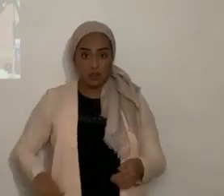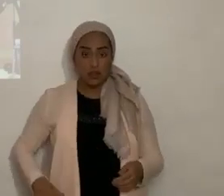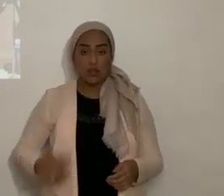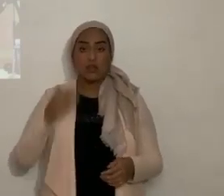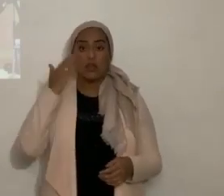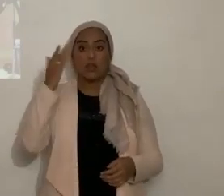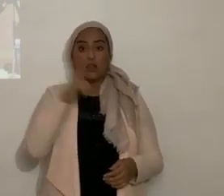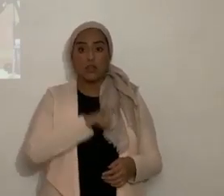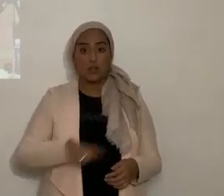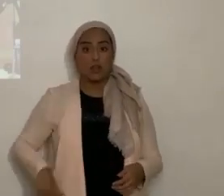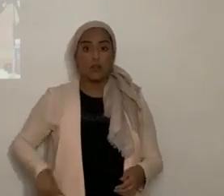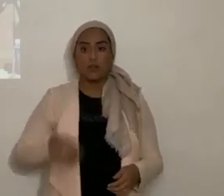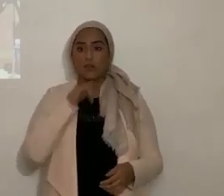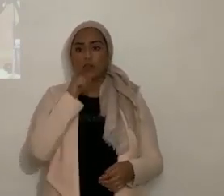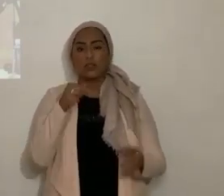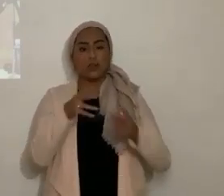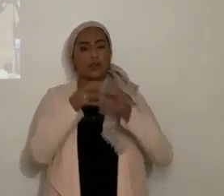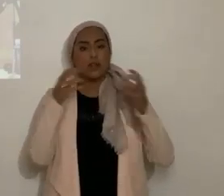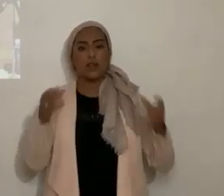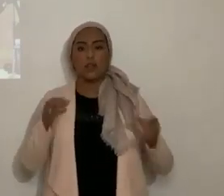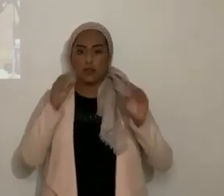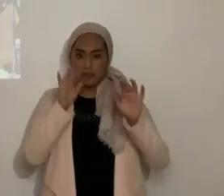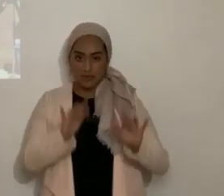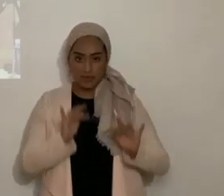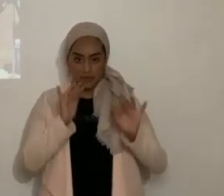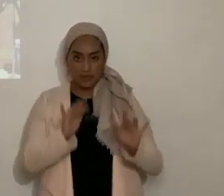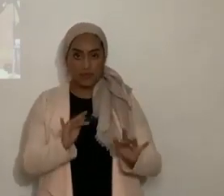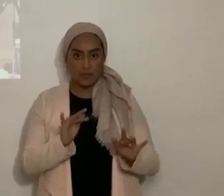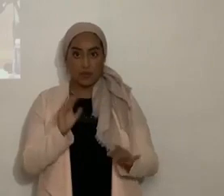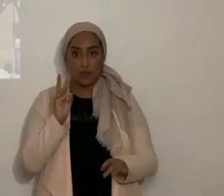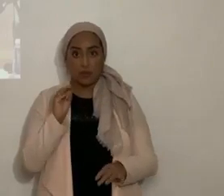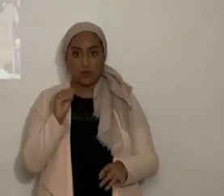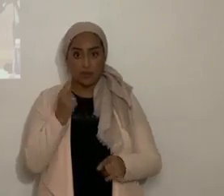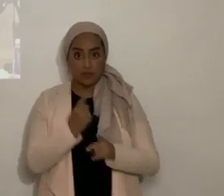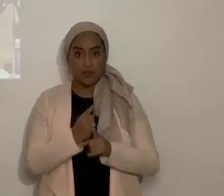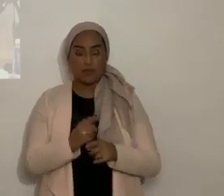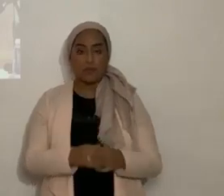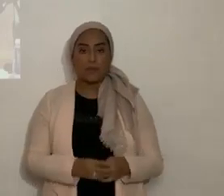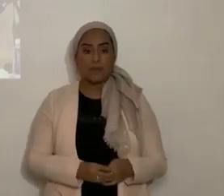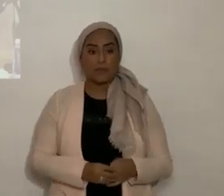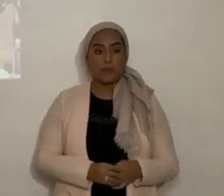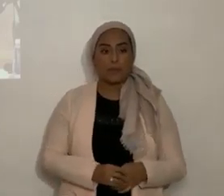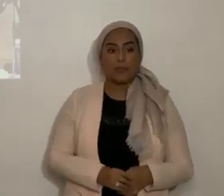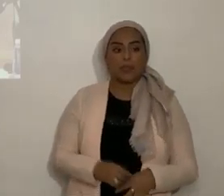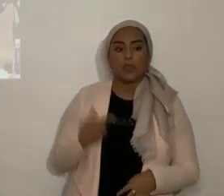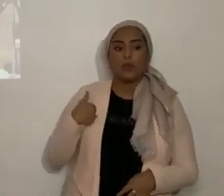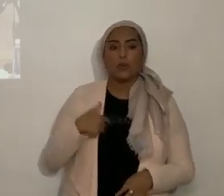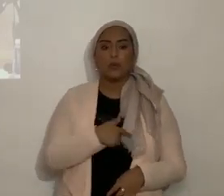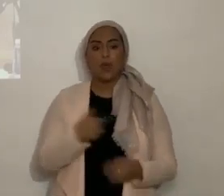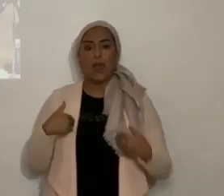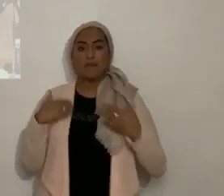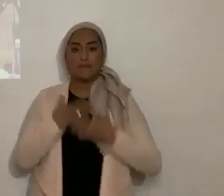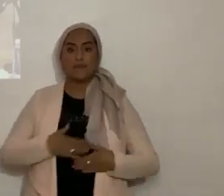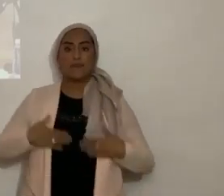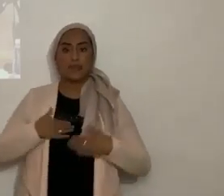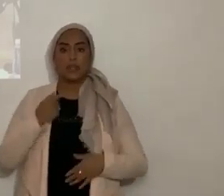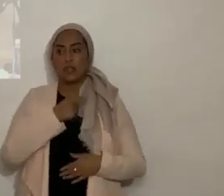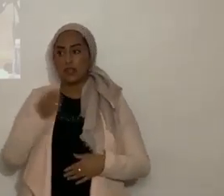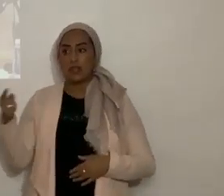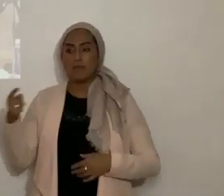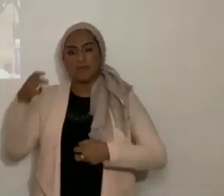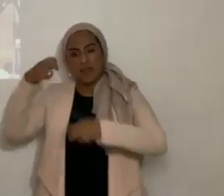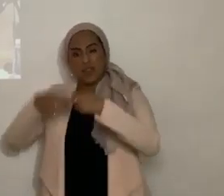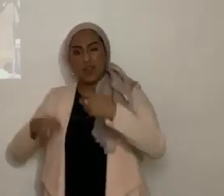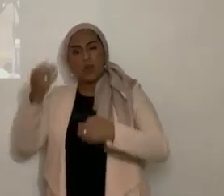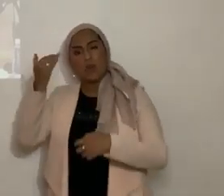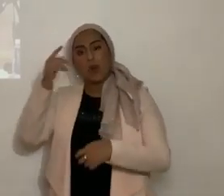Adón es muy compasivo. ¡Qué tremendo! Entonces, tenemos por dichosos a los que sufren. ¿Por qué?